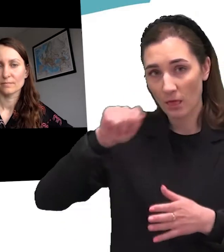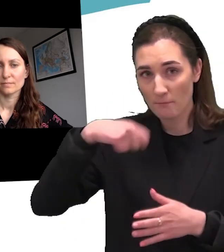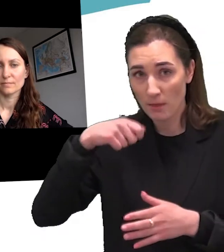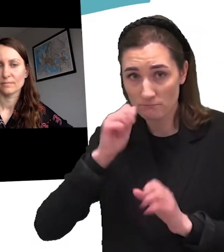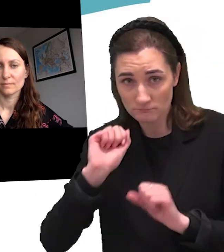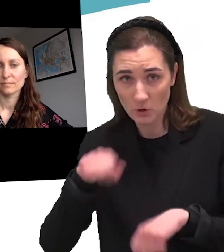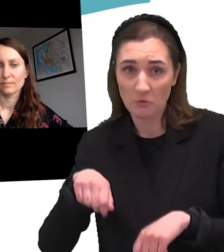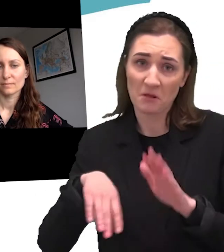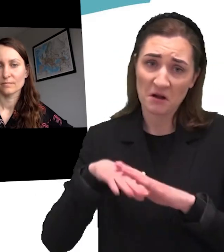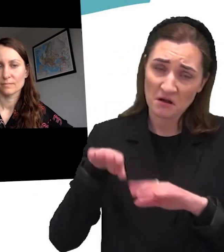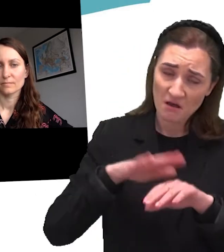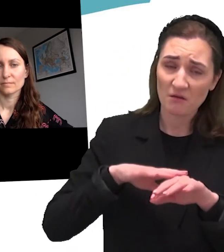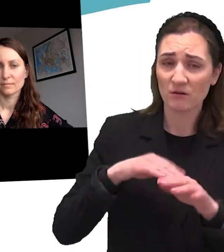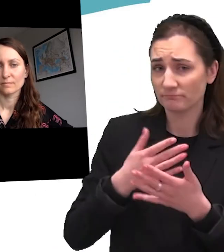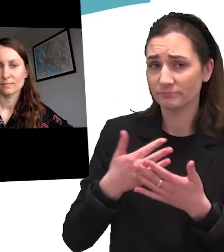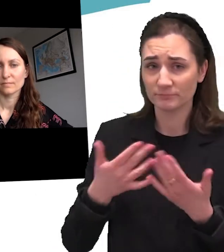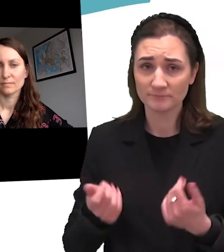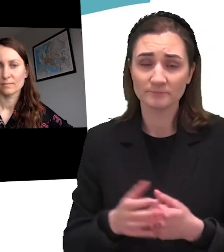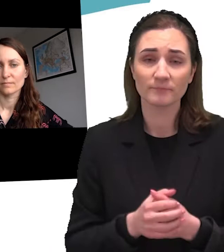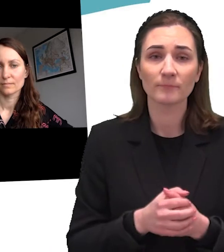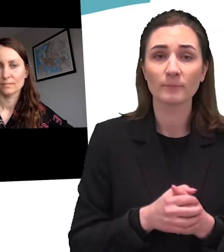mažesniem vaikam duodam rankom valgyti,